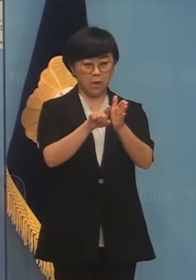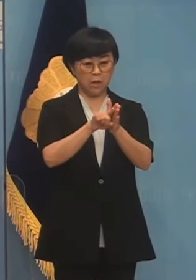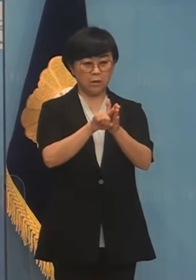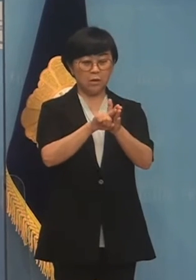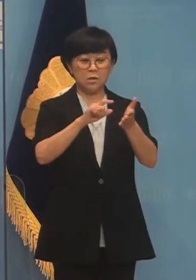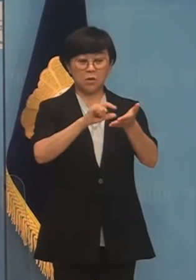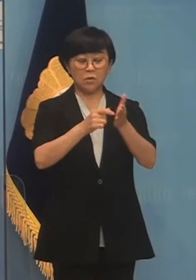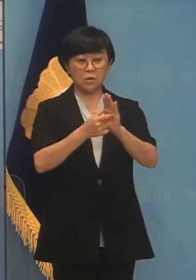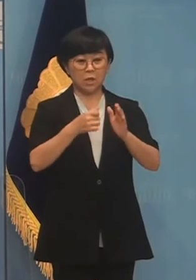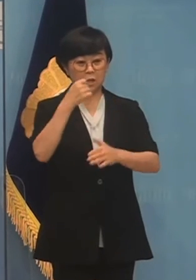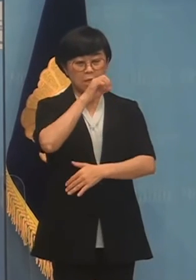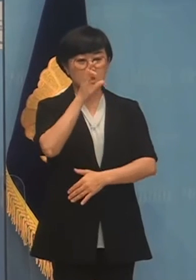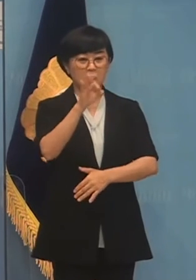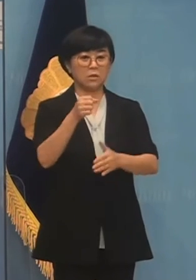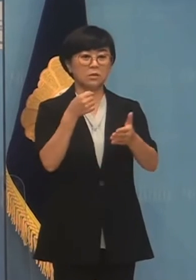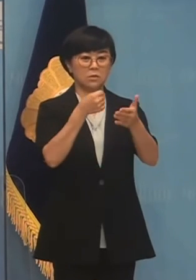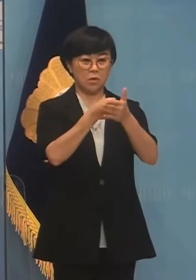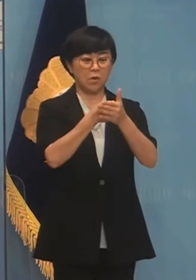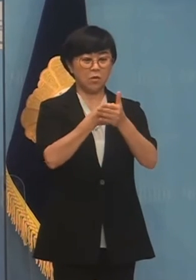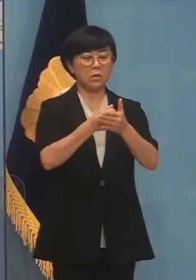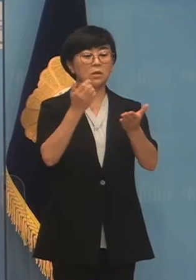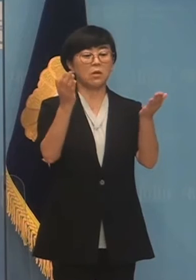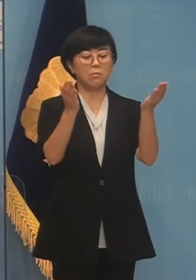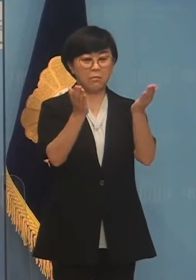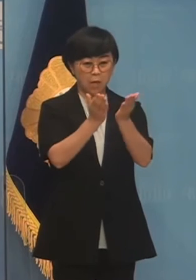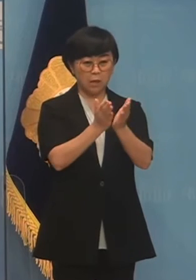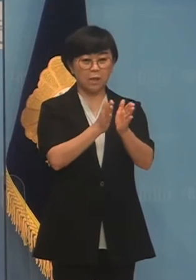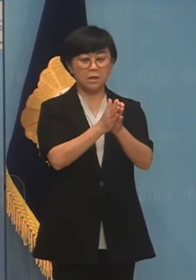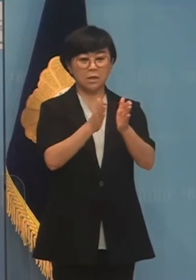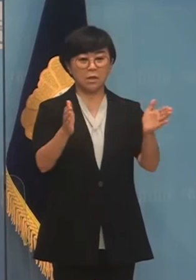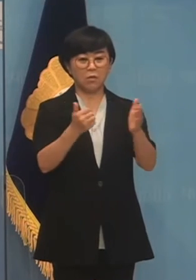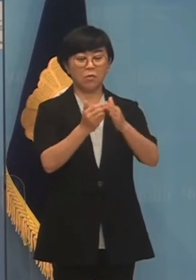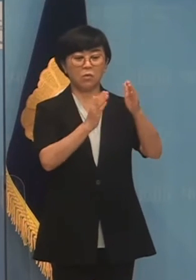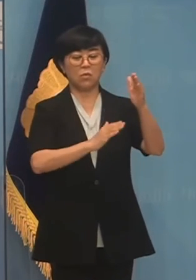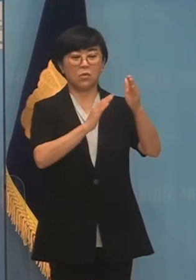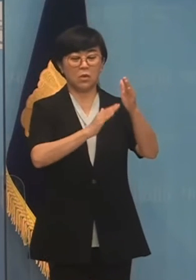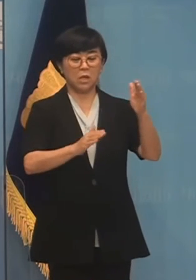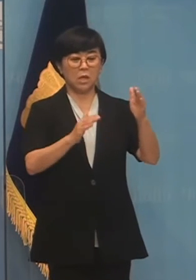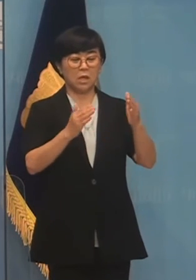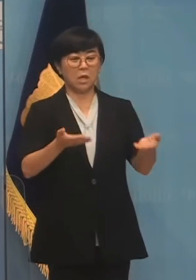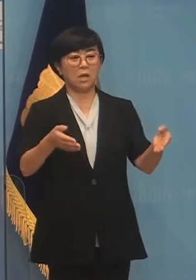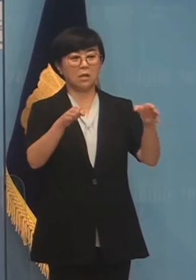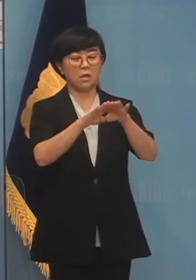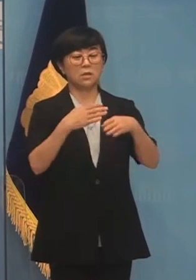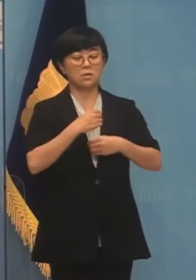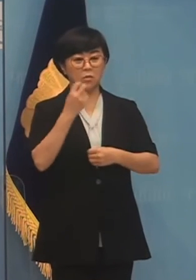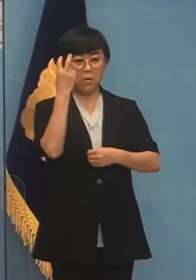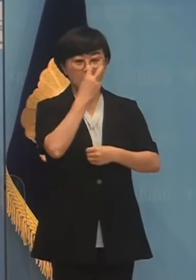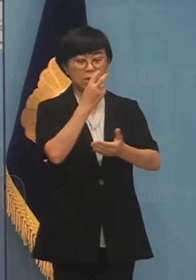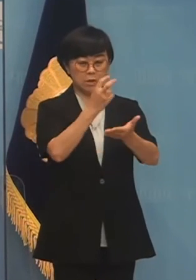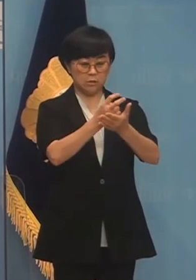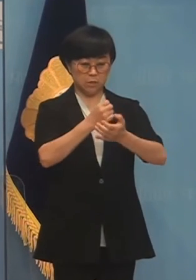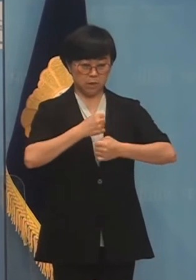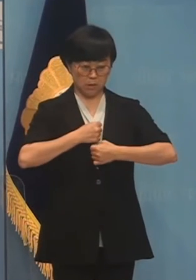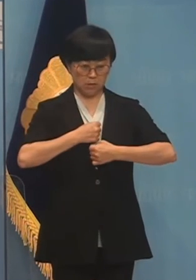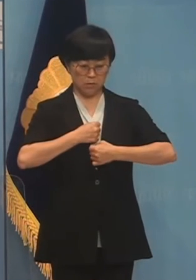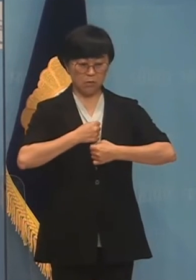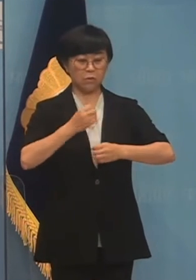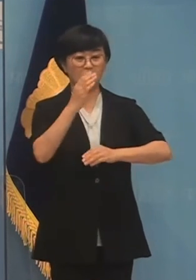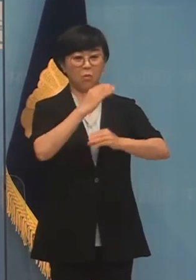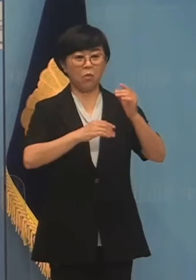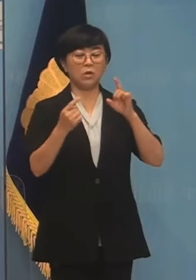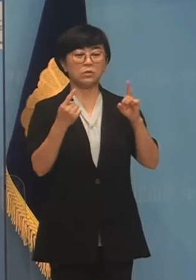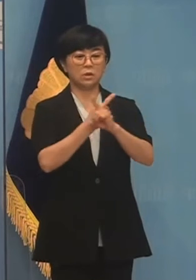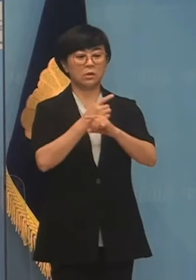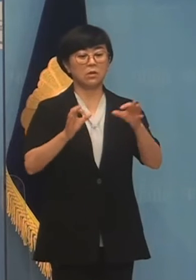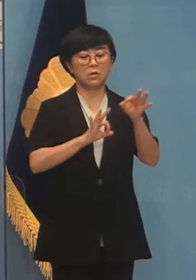예산을 편성하고 용도에 따라 집행하며 공공기관 안전관리 지침 규정을 준용, 보완하여